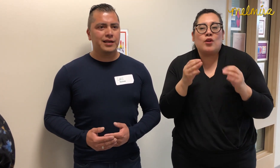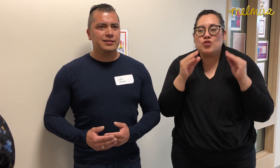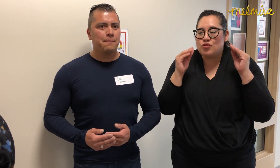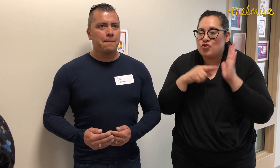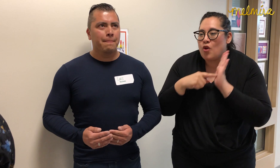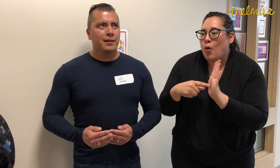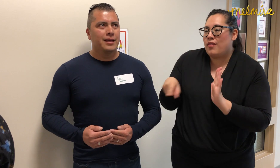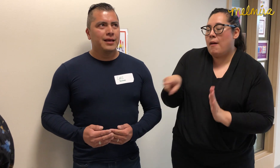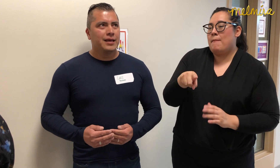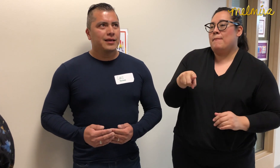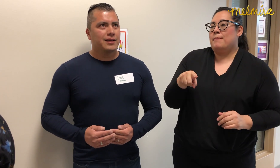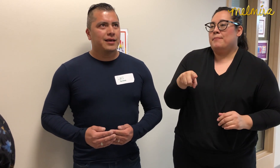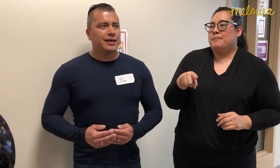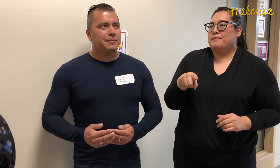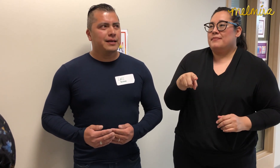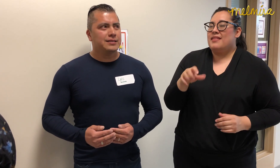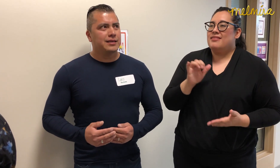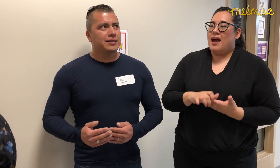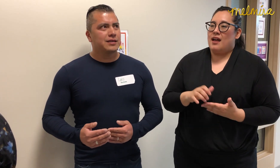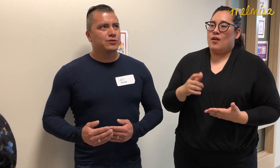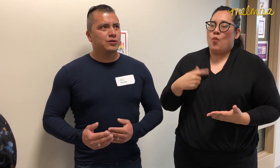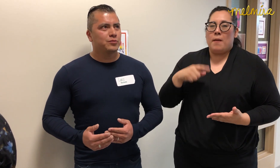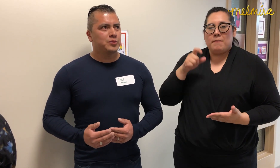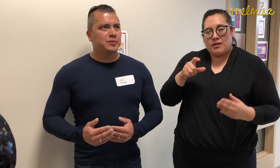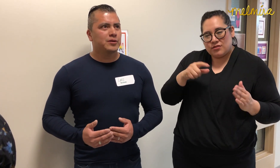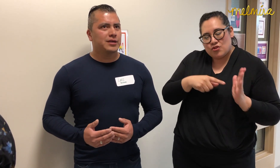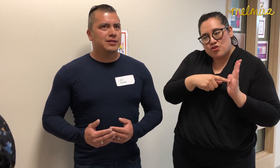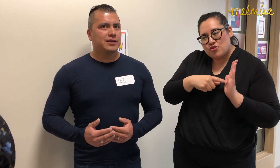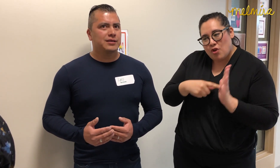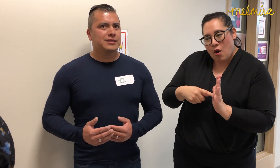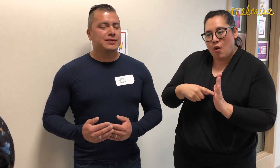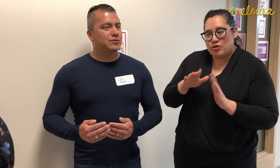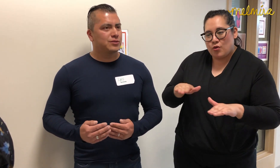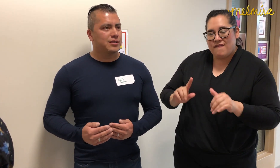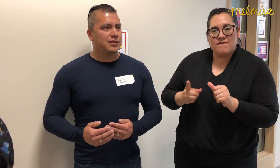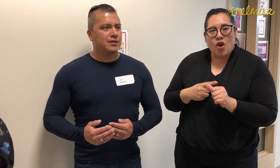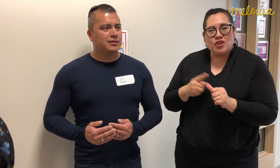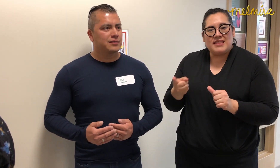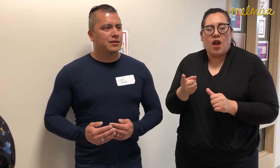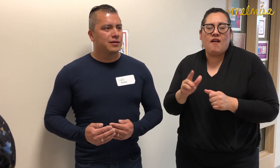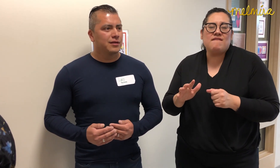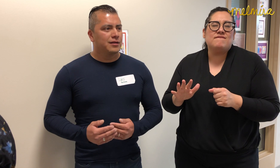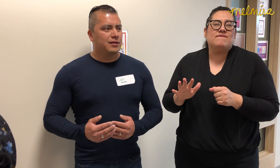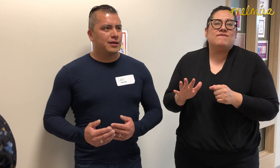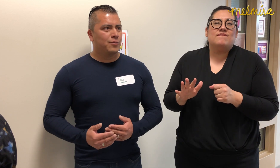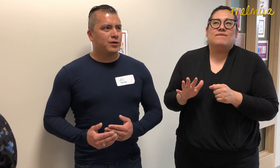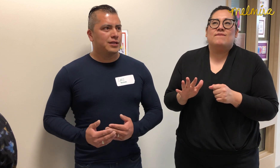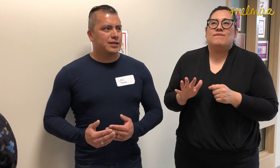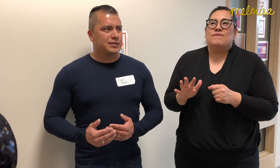mostrarles que hay que enseñarles a los niños primero que están llenos de amor y de